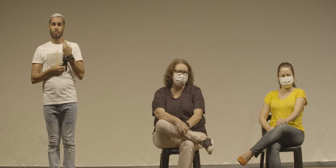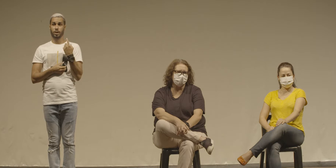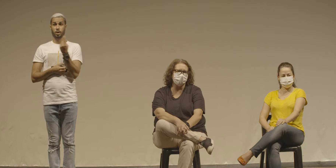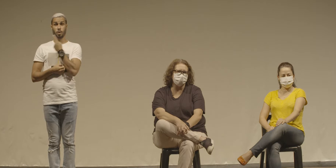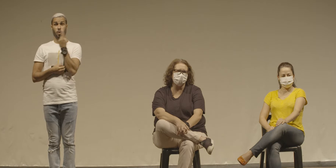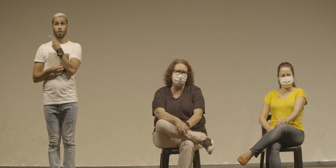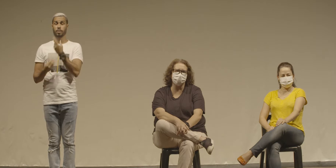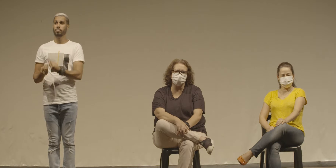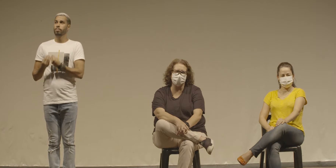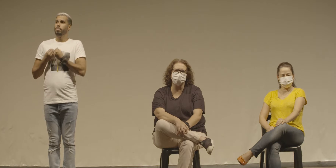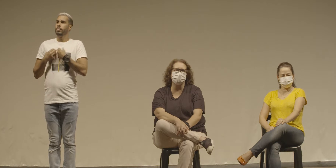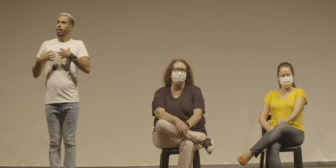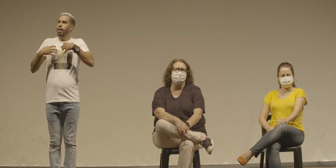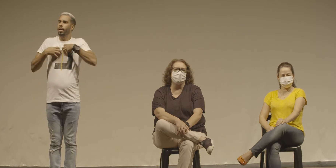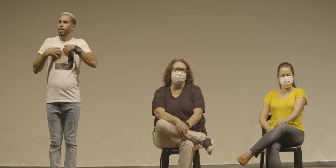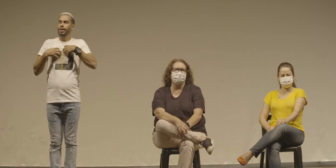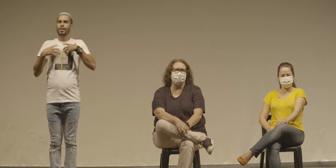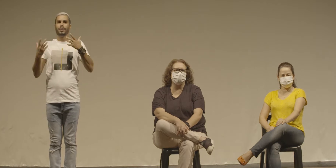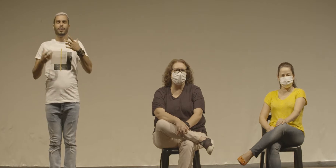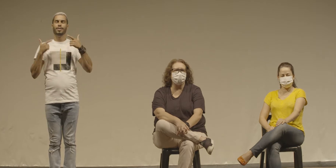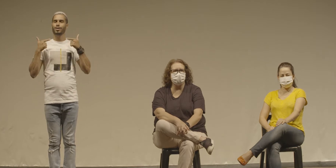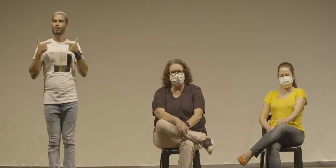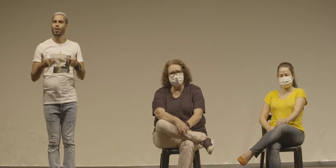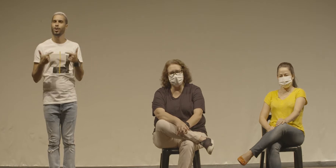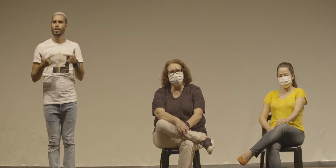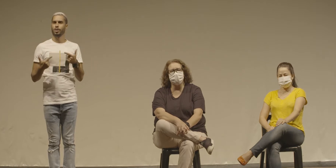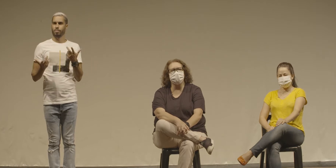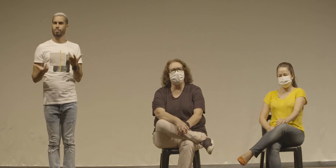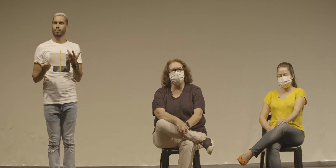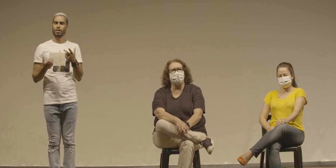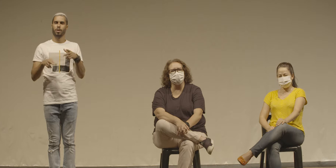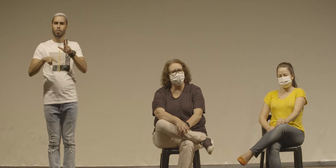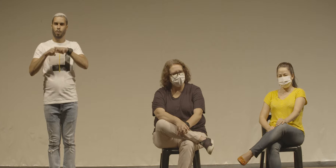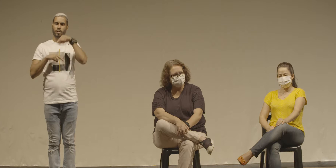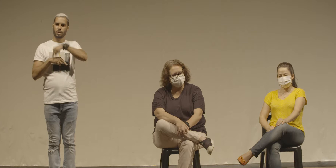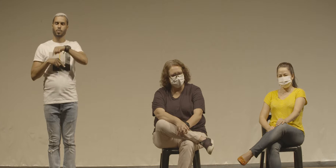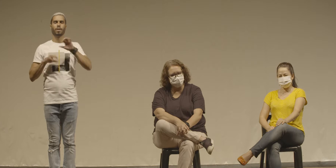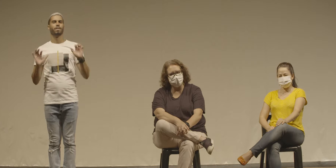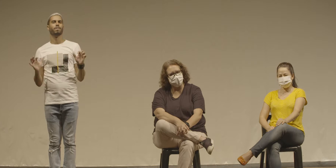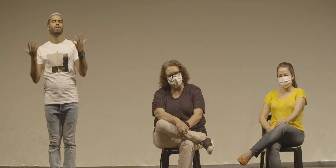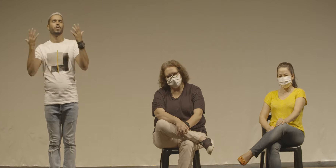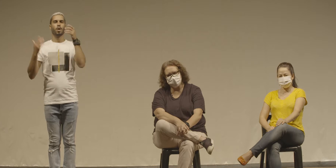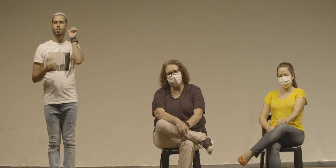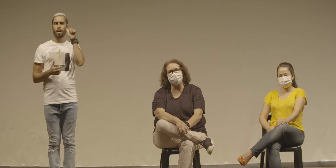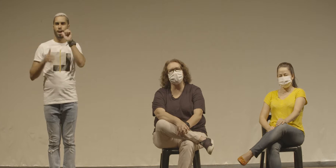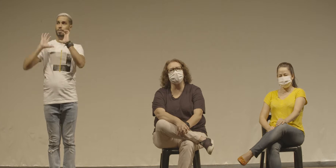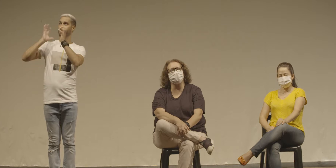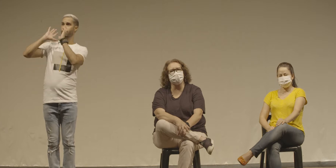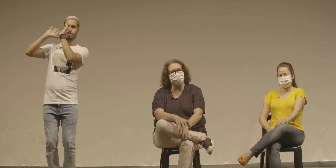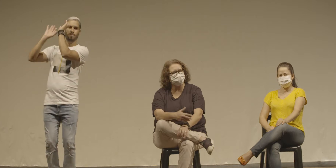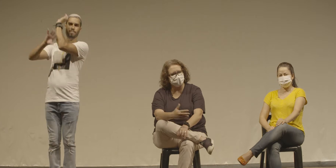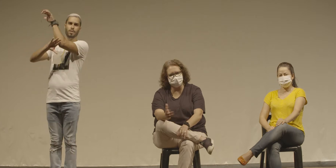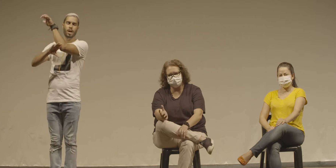com o nosso projeto Mulheres à Sexta, poder levar o cinema, poder levar a história do basquetebol feminino no